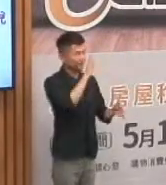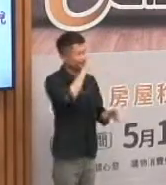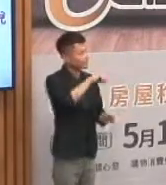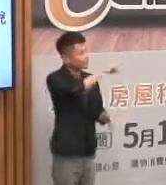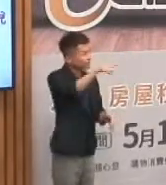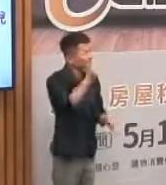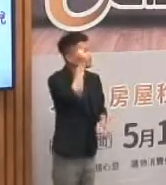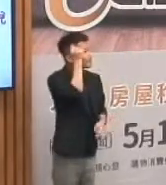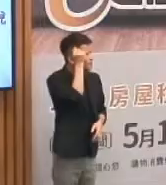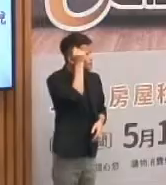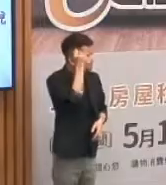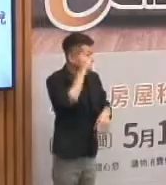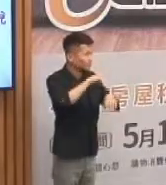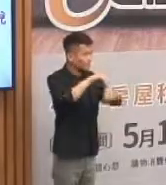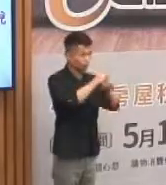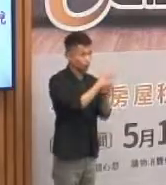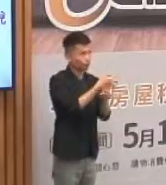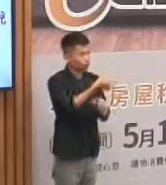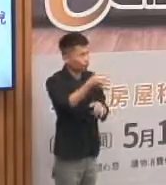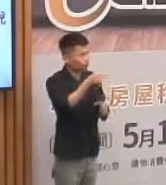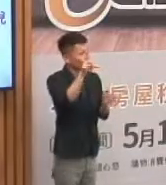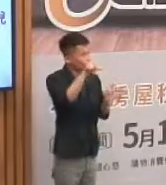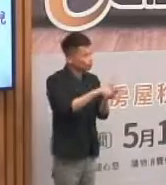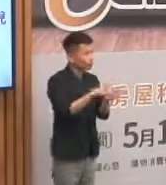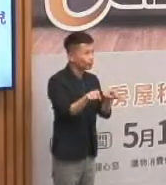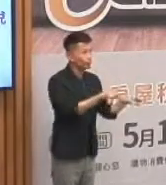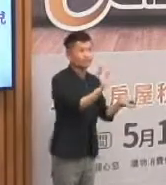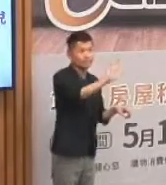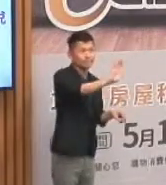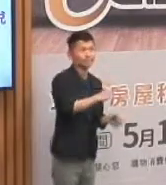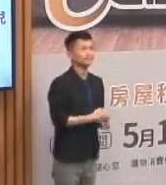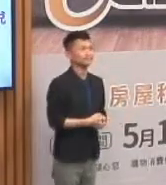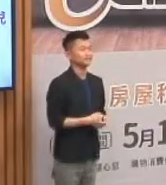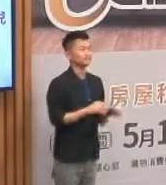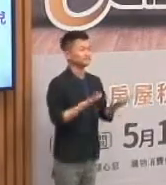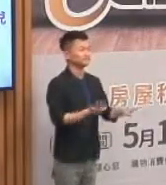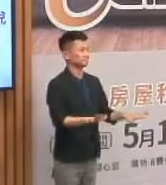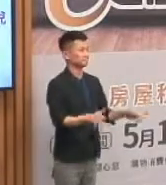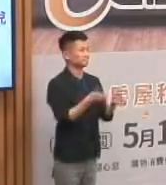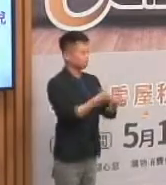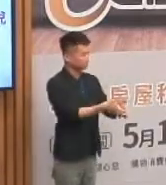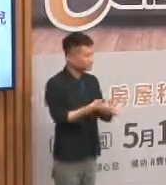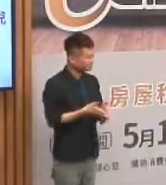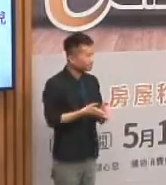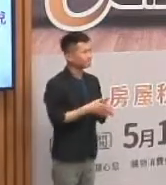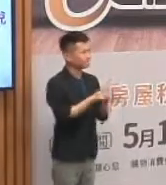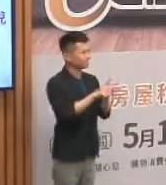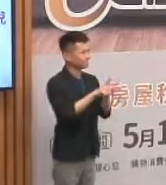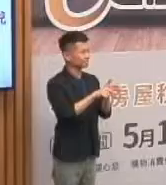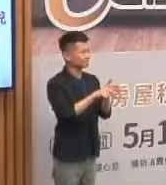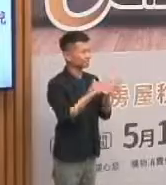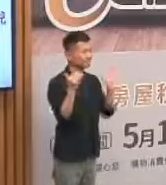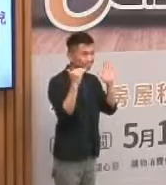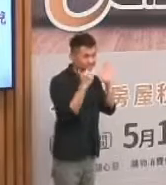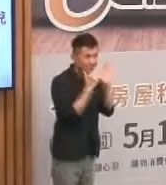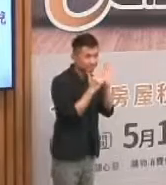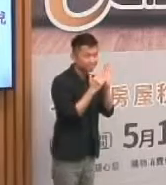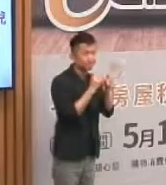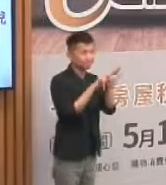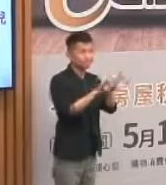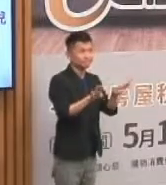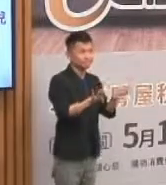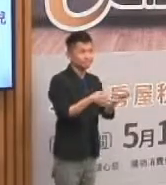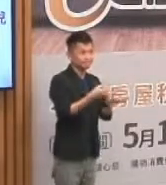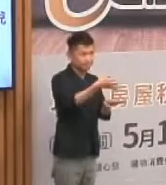必记得准时缴纳。那么接下来呢，我们要进行今天非常重要的时刻，就是房屋税开征的